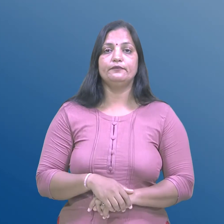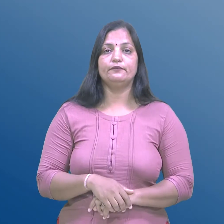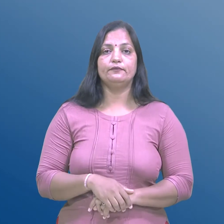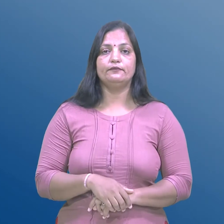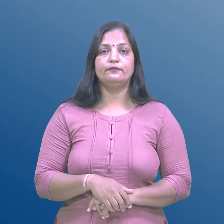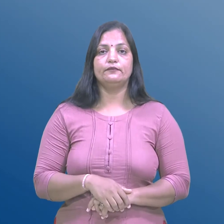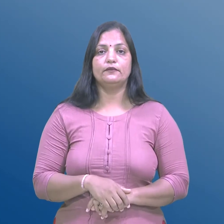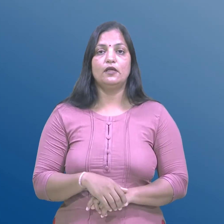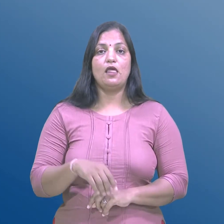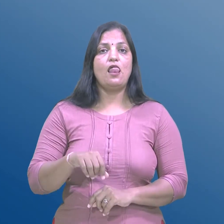સ્થાનિક સત્તામંડળ